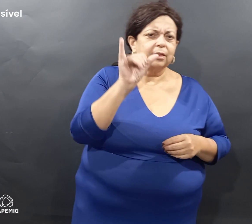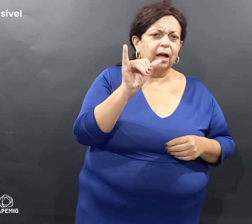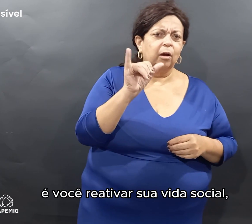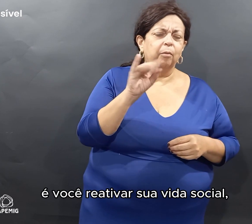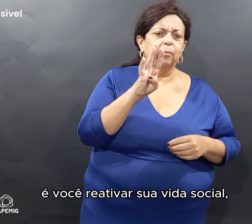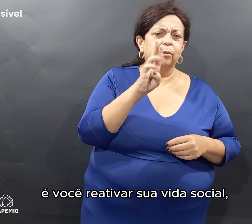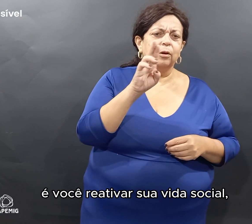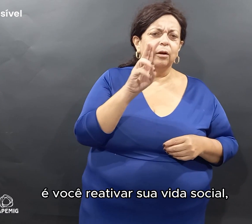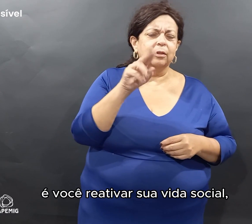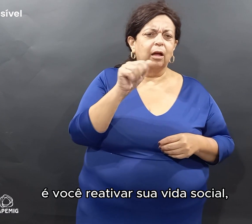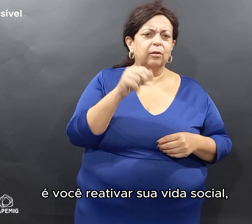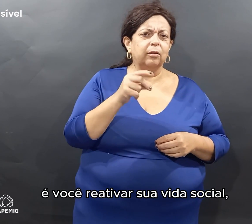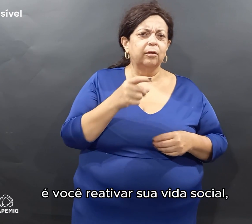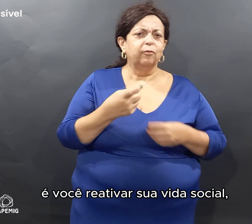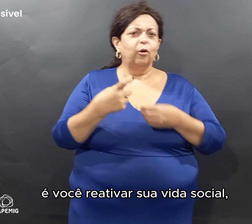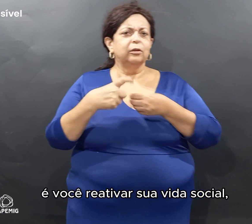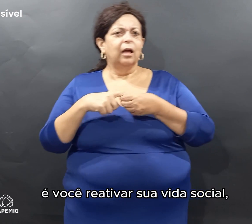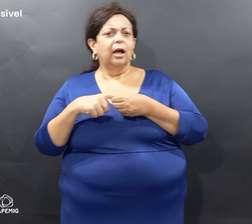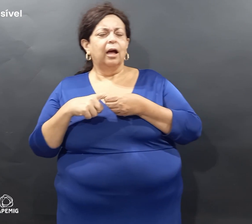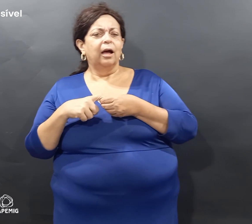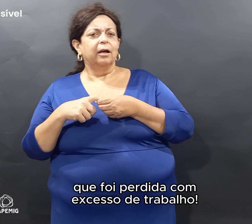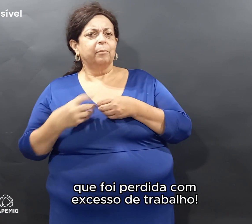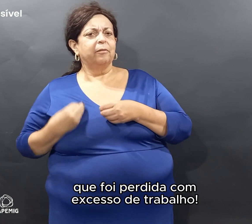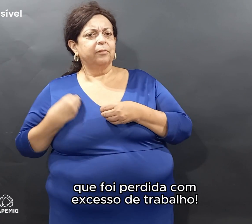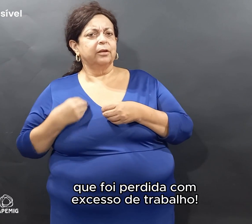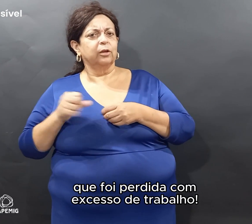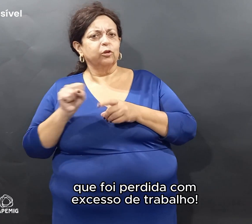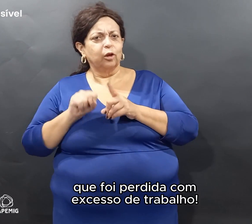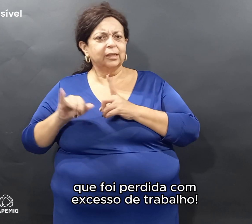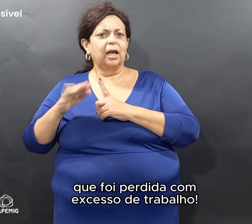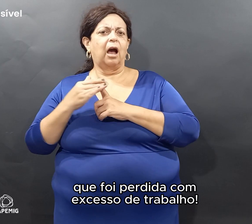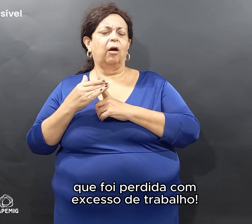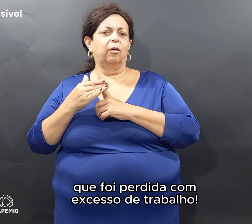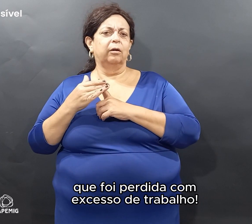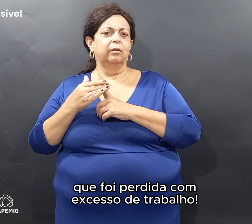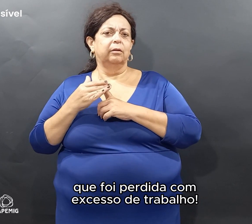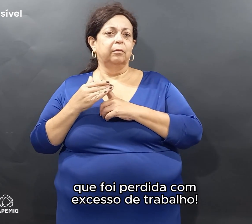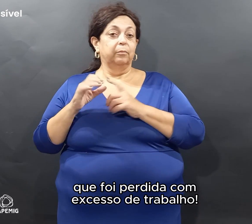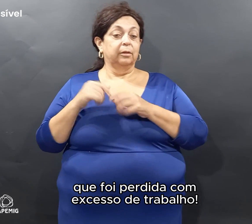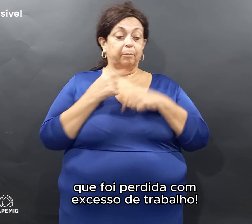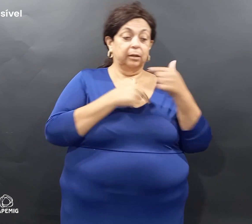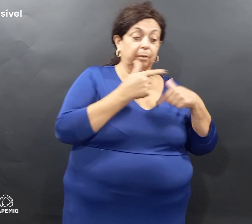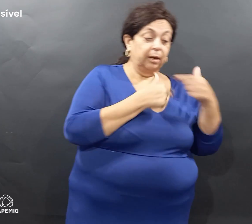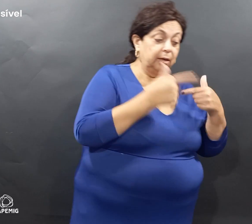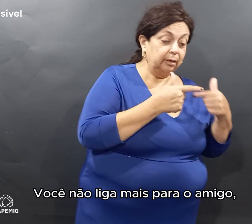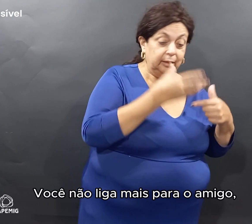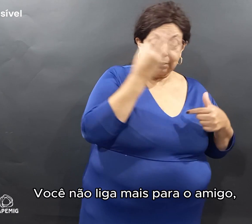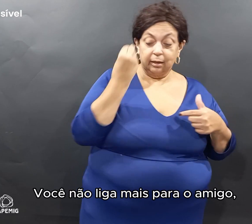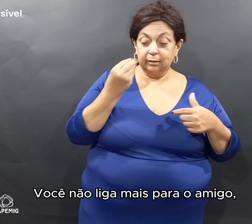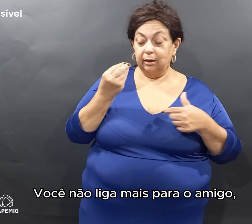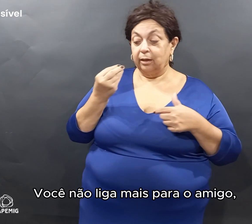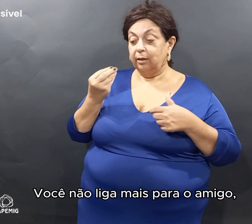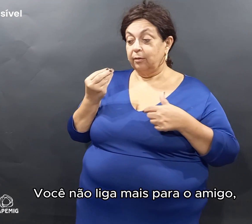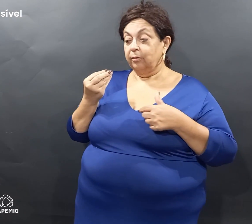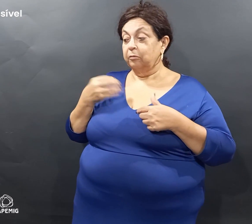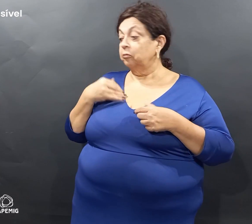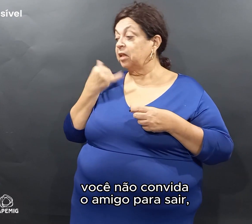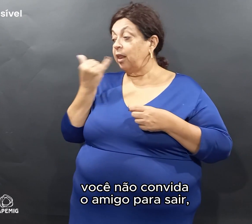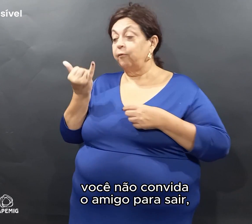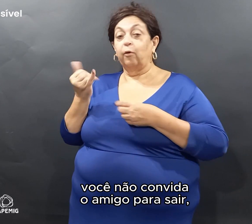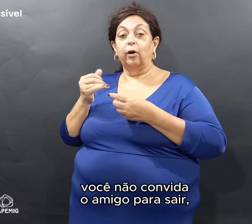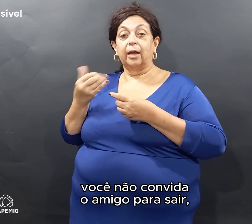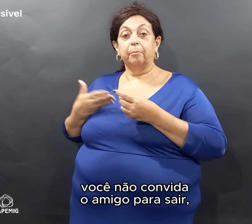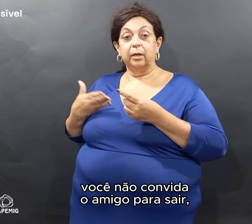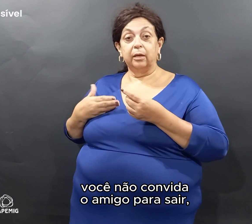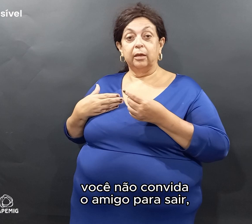burnout é você reativar a sua vida social, que foi perdida com o excesso de trabalho. Você não liga mais para um amigo, você